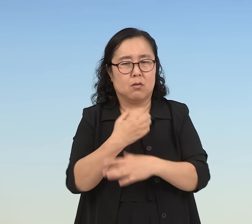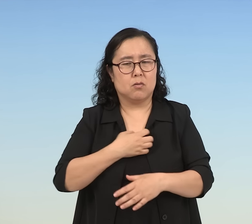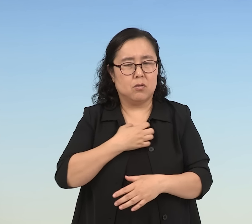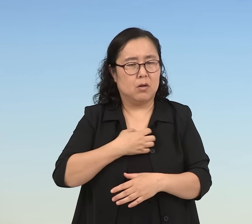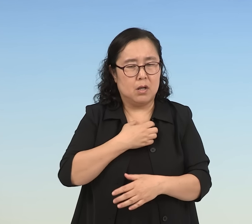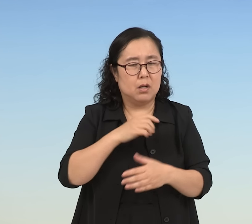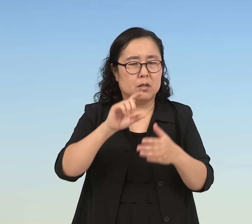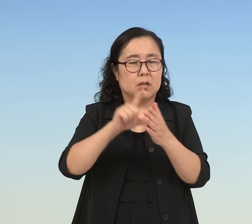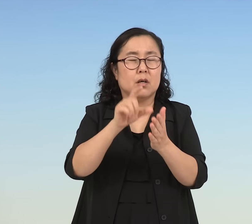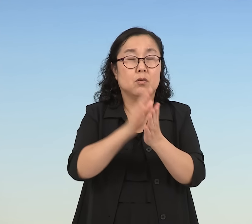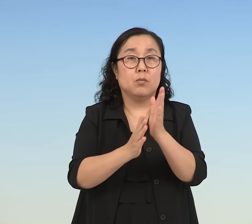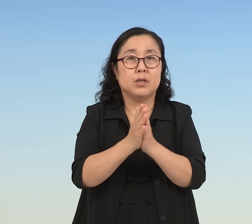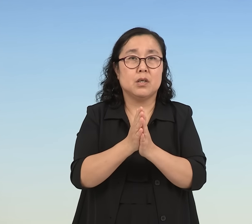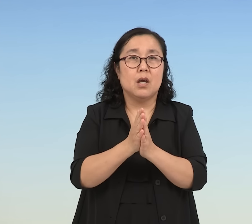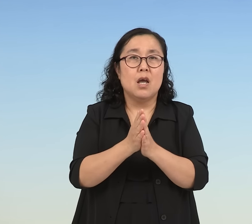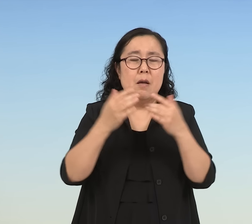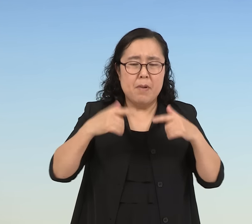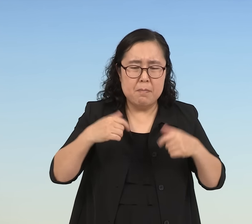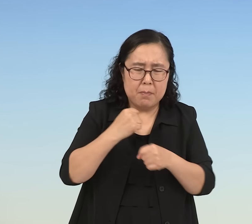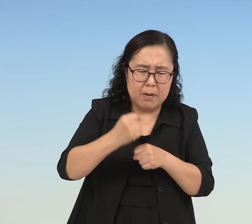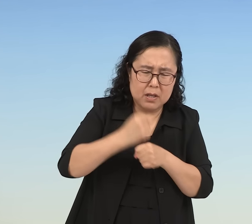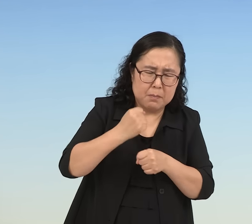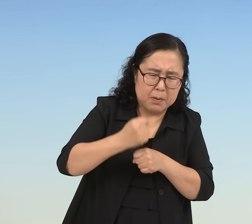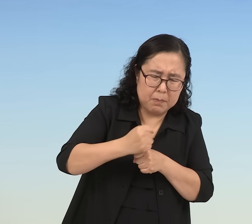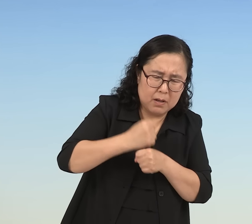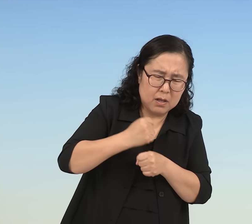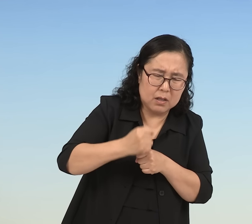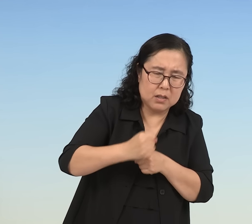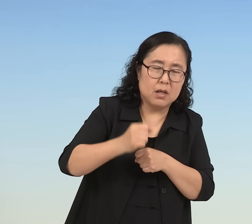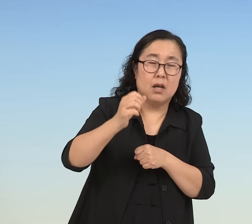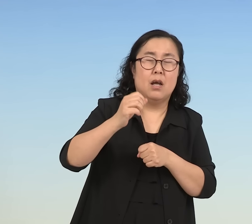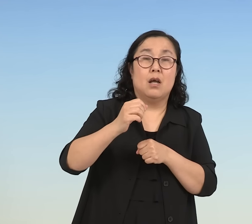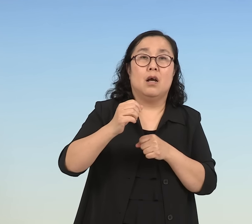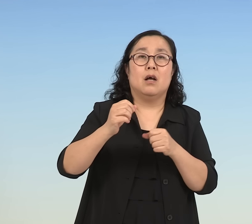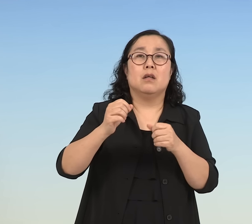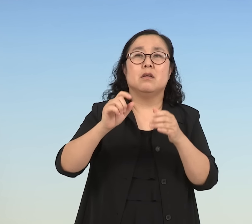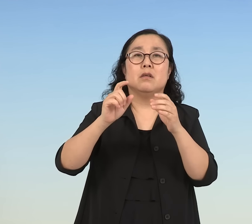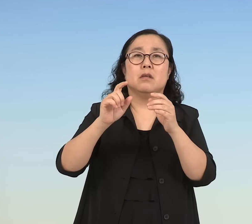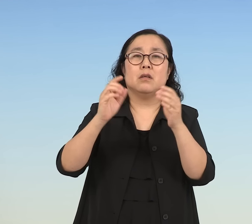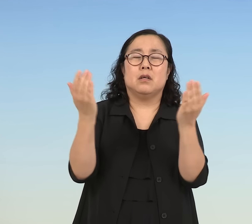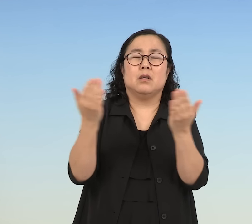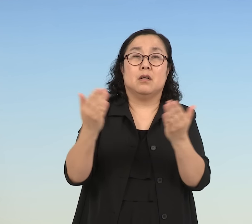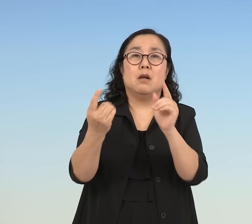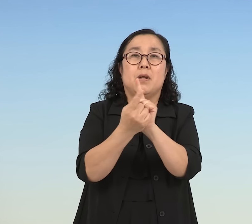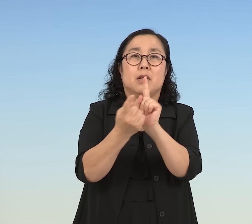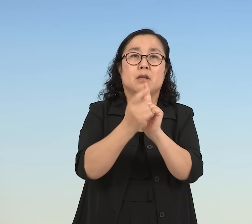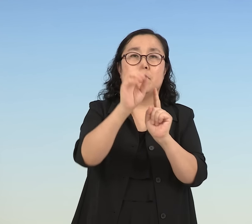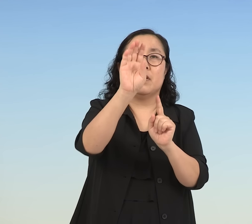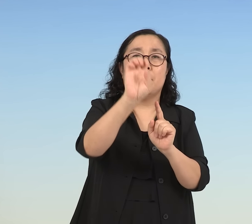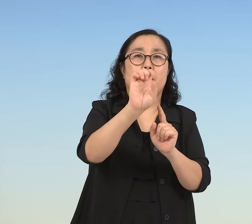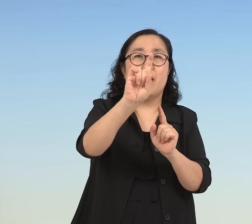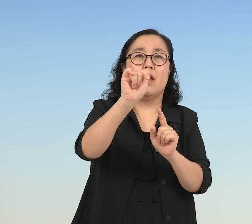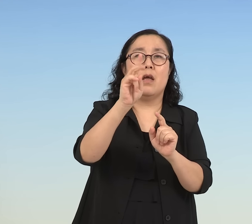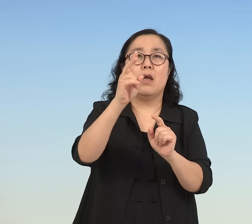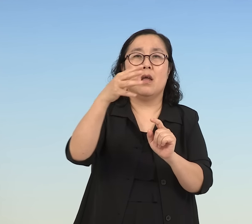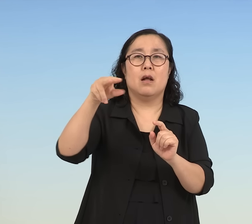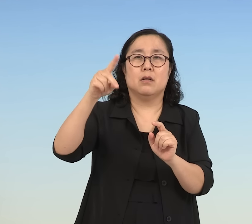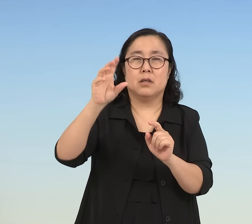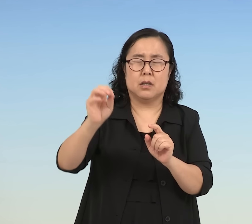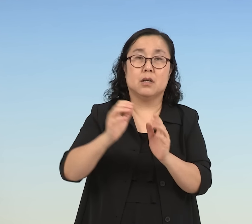그 당시 매일매일 닥치는 응급 상황은 매일매일 하늘이 무너지는 것을 맞닥뜨리는 것과 같았습니다. 폐혈증,